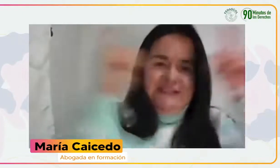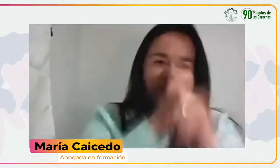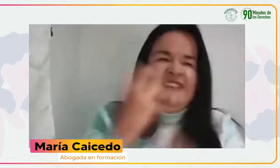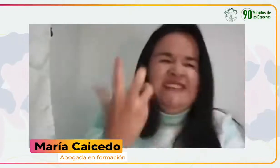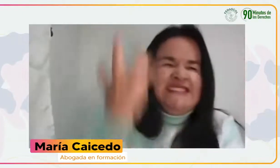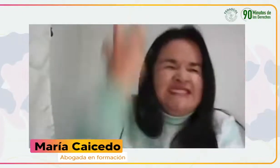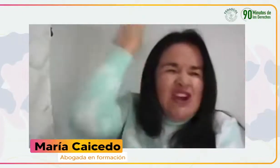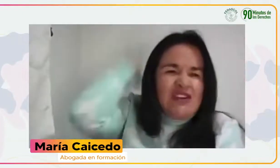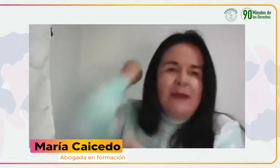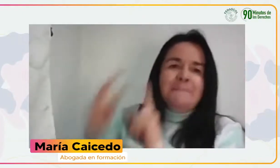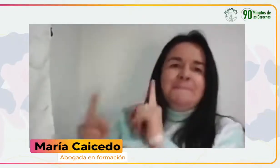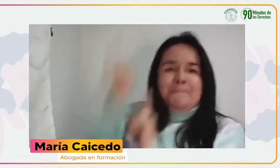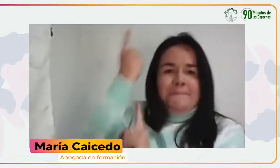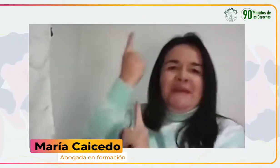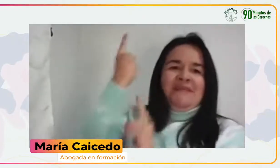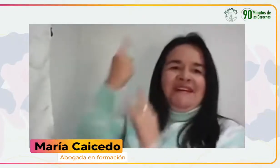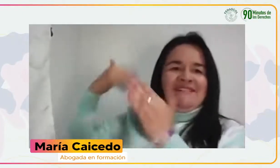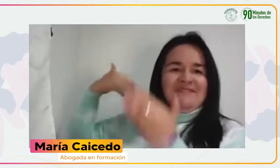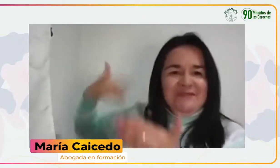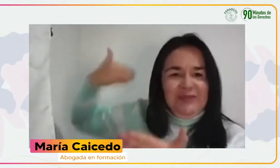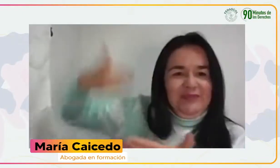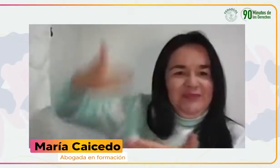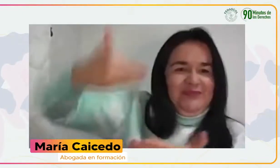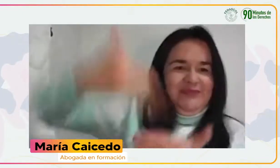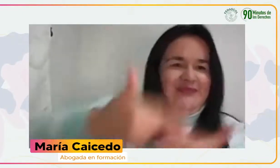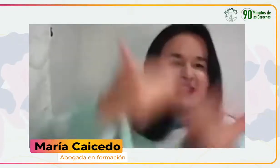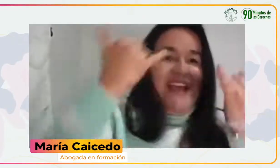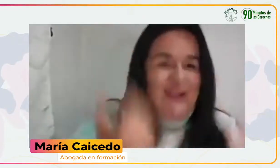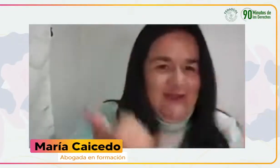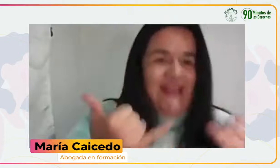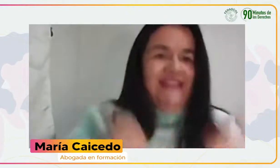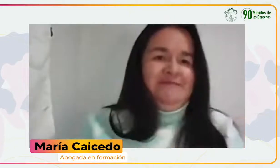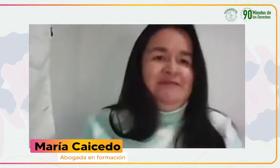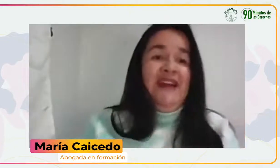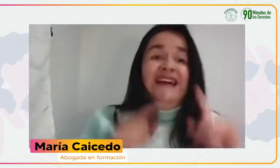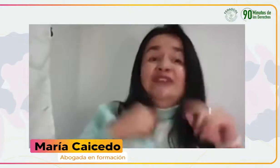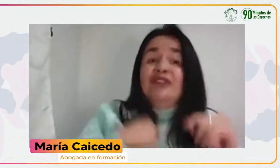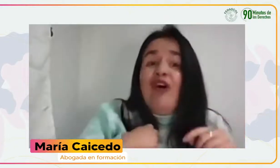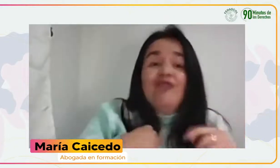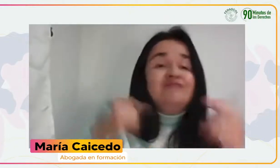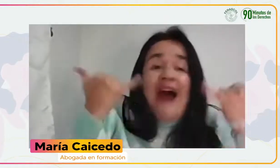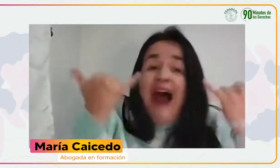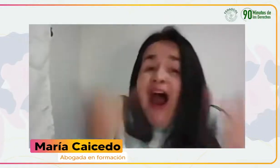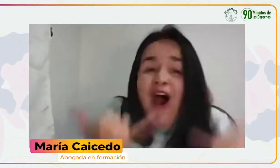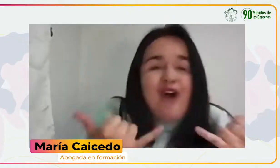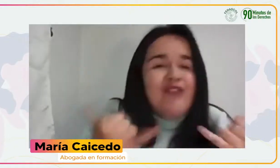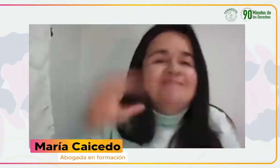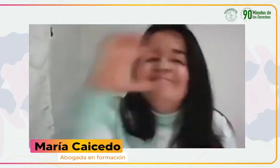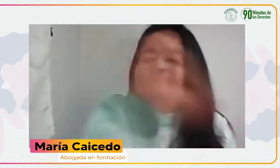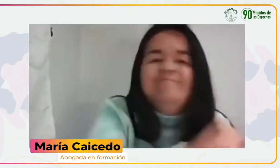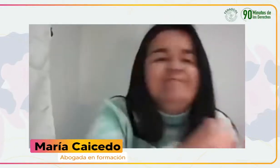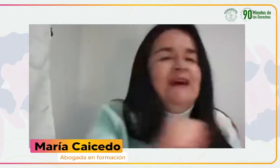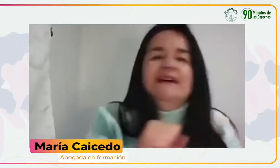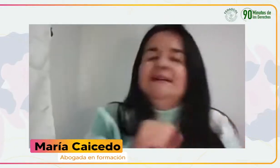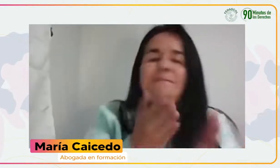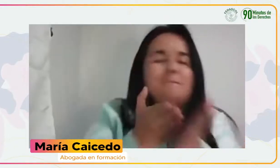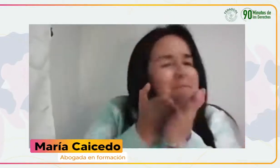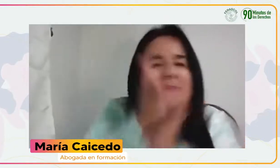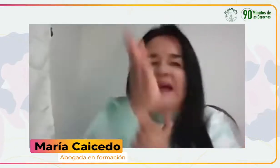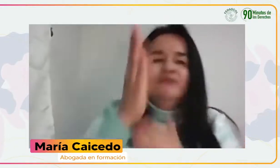esto. Entonces es a modo de reflexión y llevándolo hacia la historia y a lo que nos trae ahora. Realmente